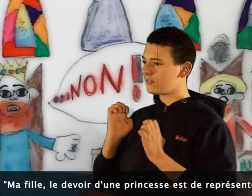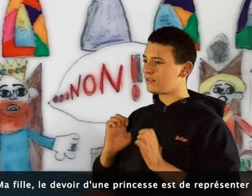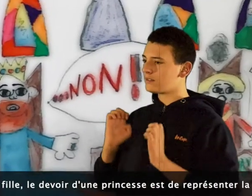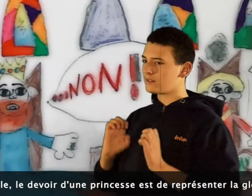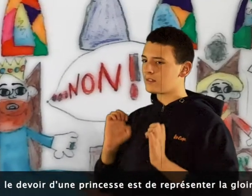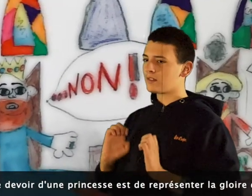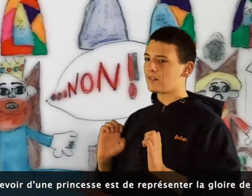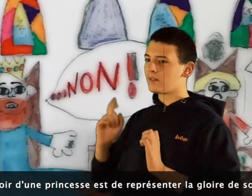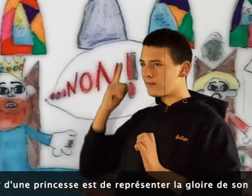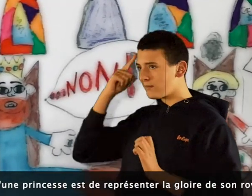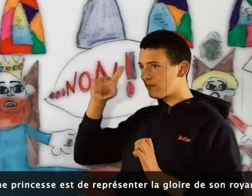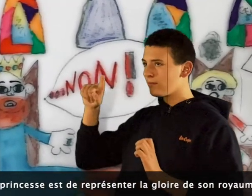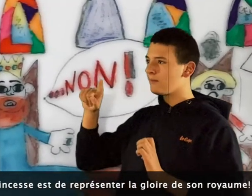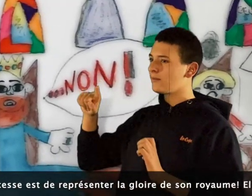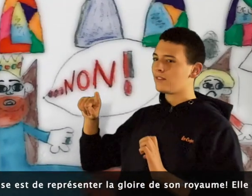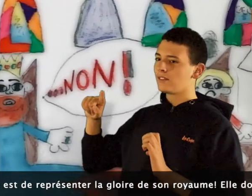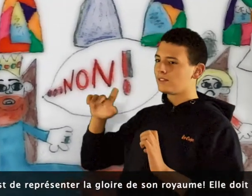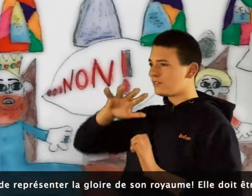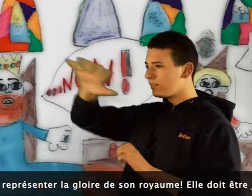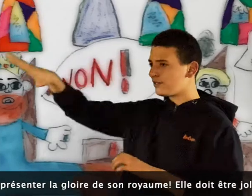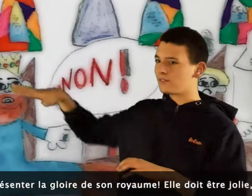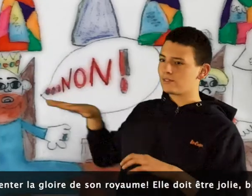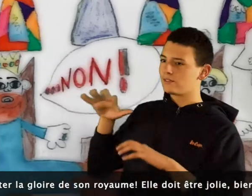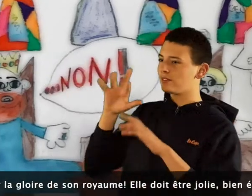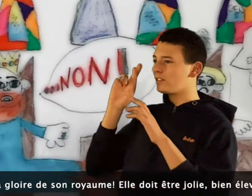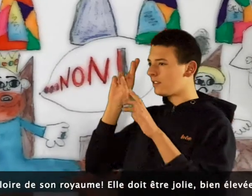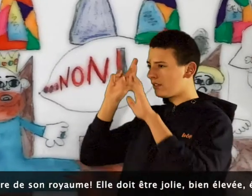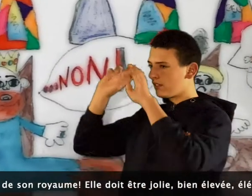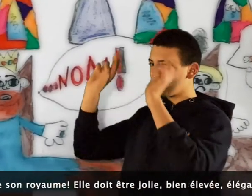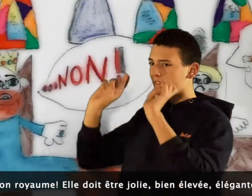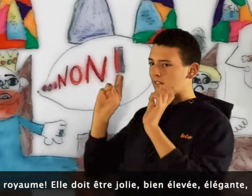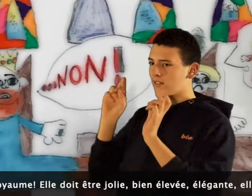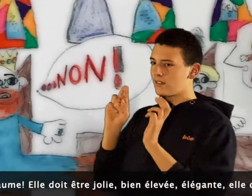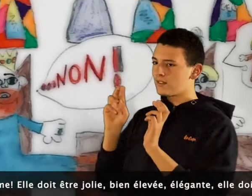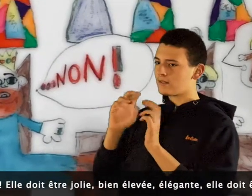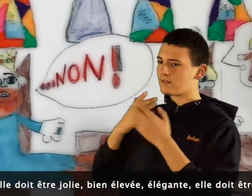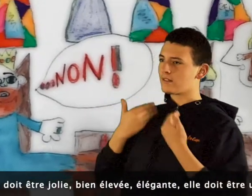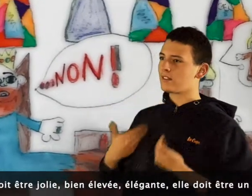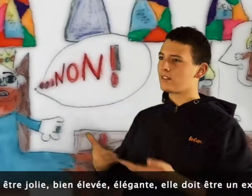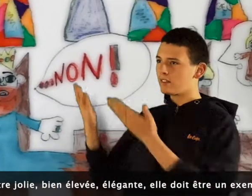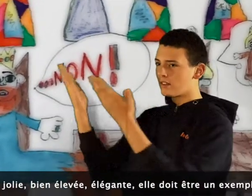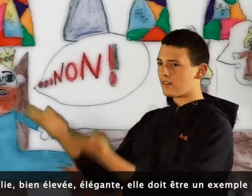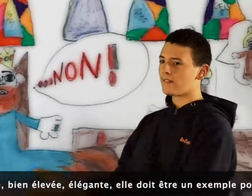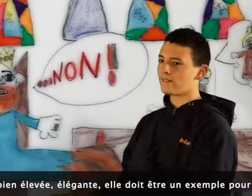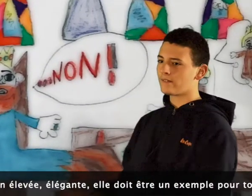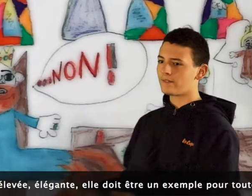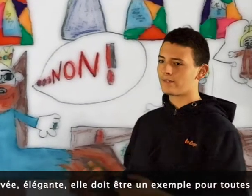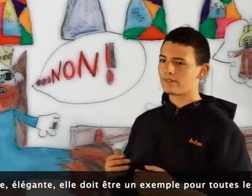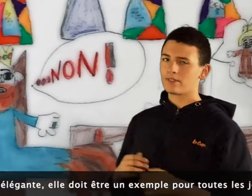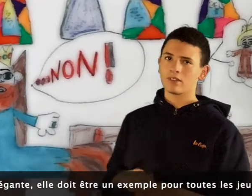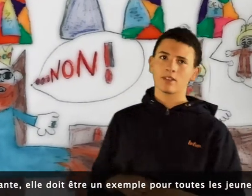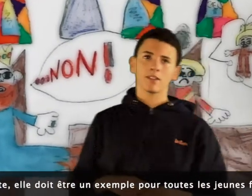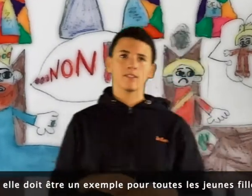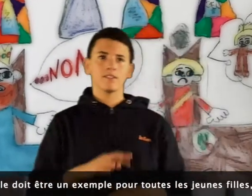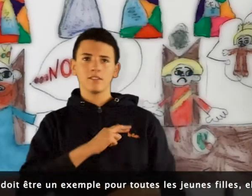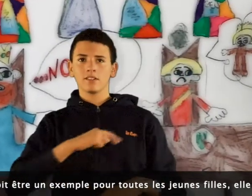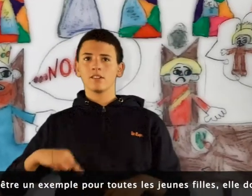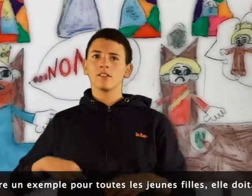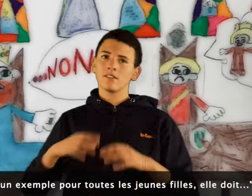Ma fille, le devoir d'une princesse est de représenter la gloire de son royaume. Elle doit être jolie, bien élevée, élégante, elle